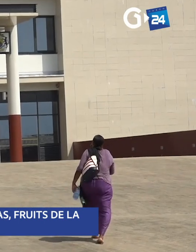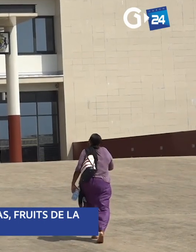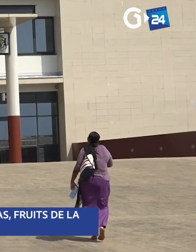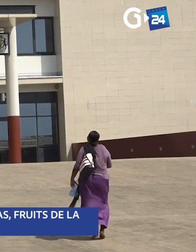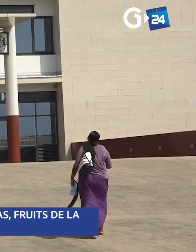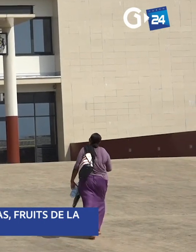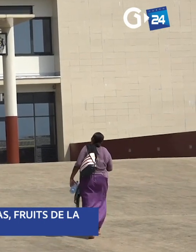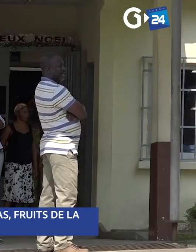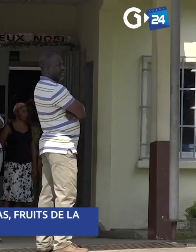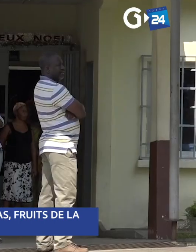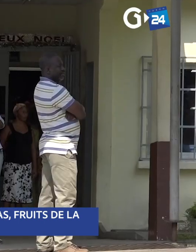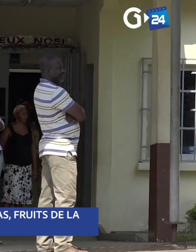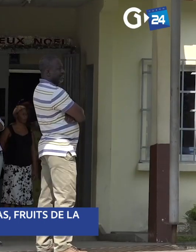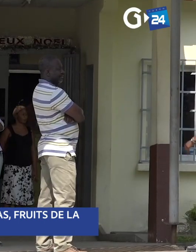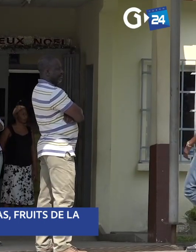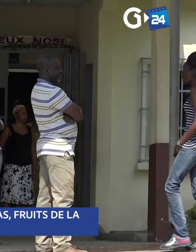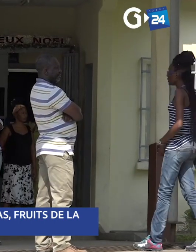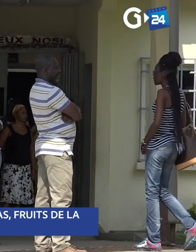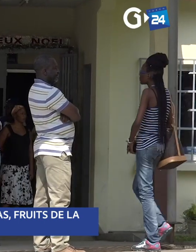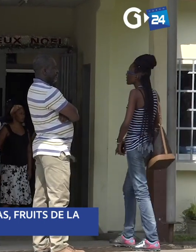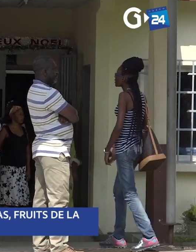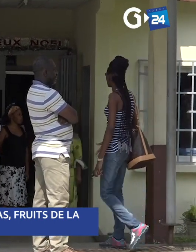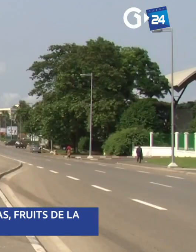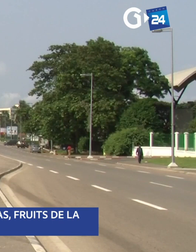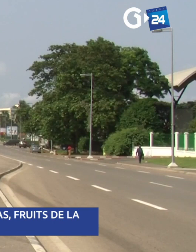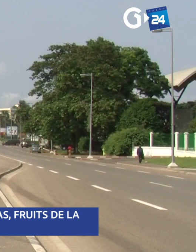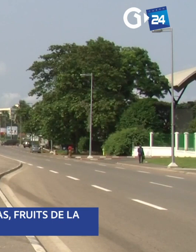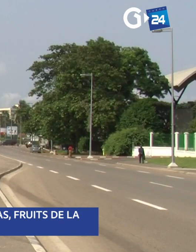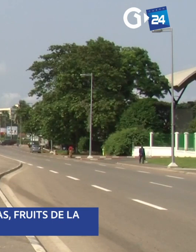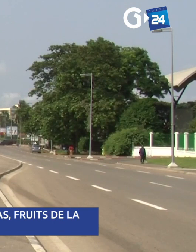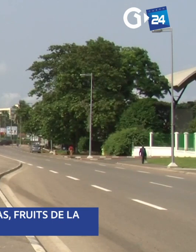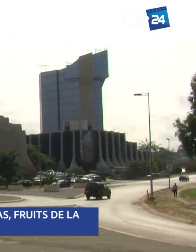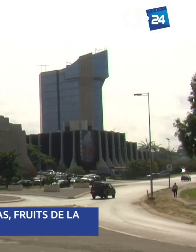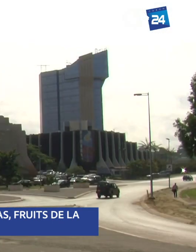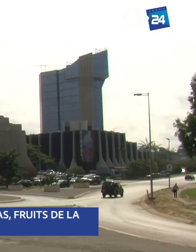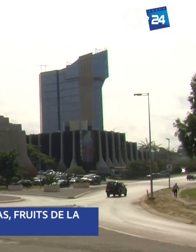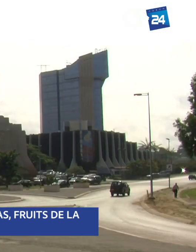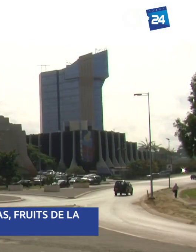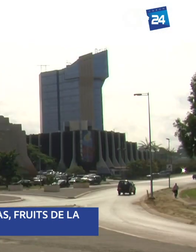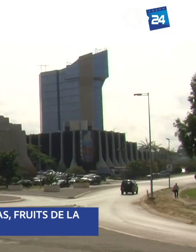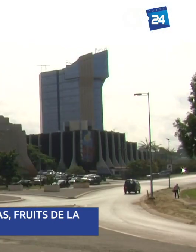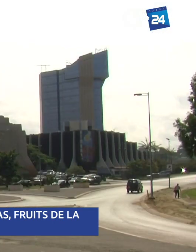Pas si sûr. Prendre conscience de sa vie et de celle de ses proches en invoquant l'esprit de